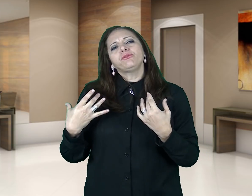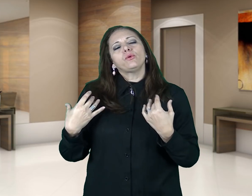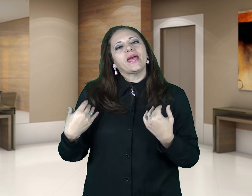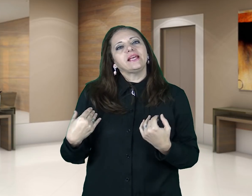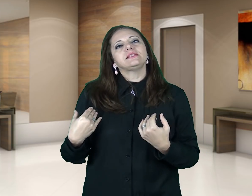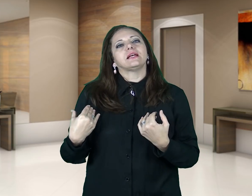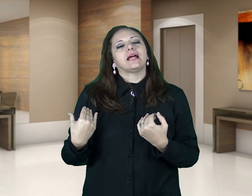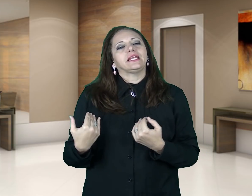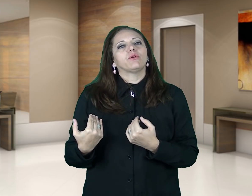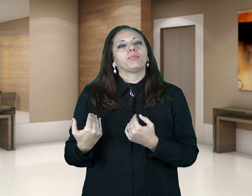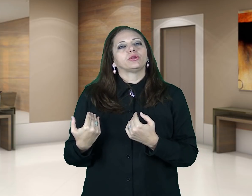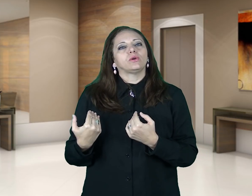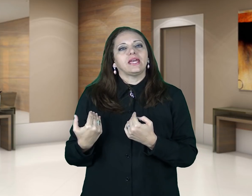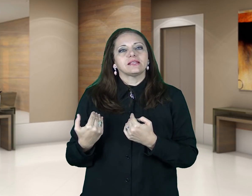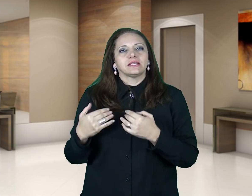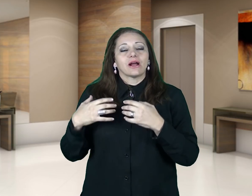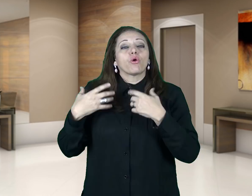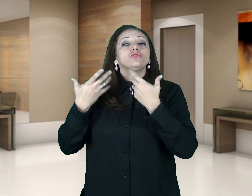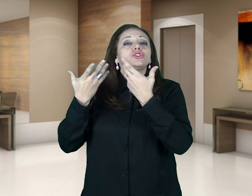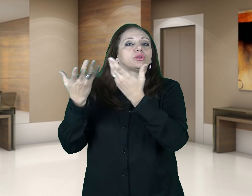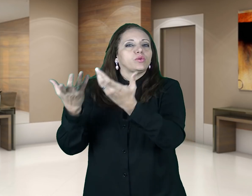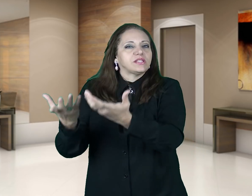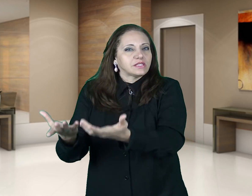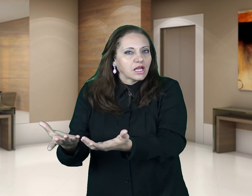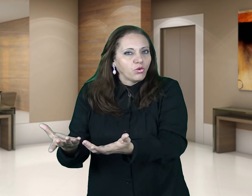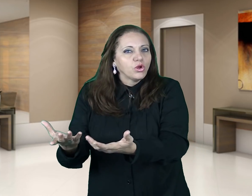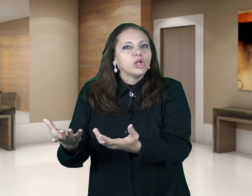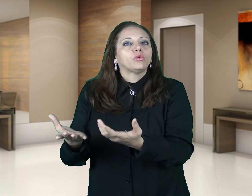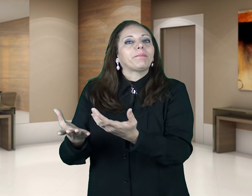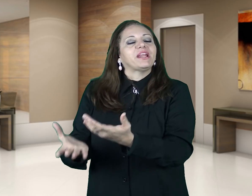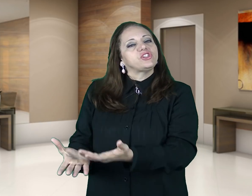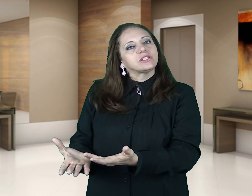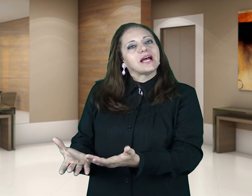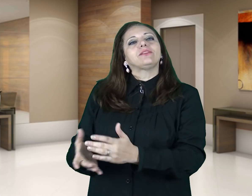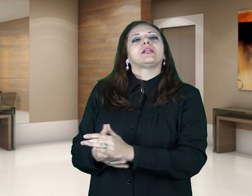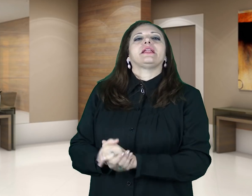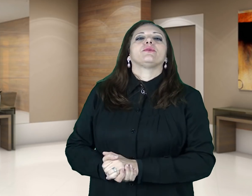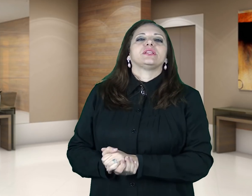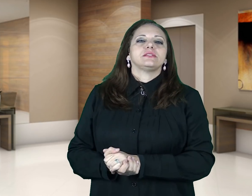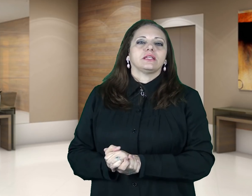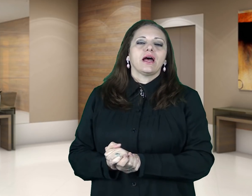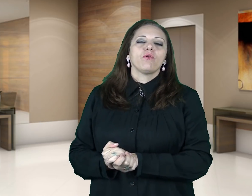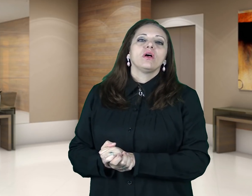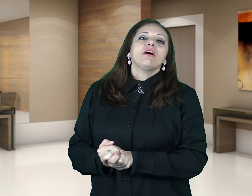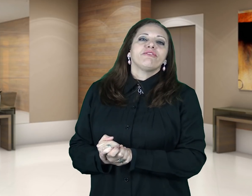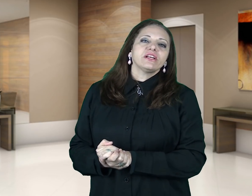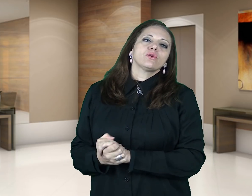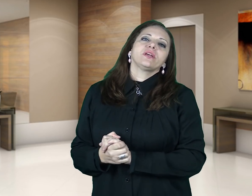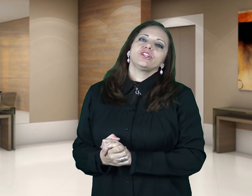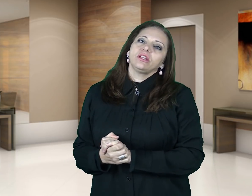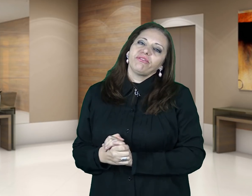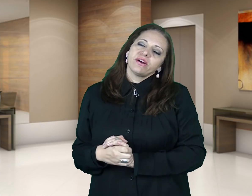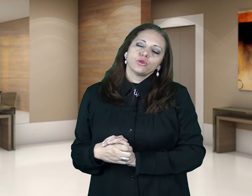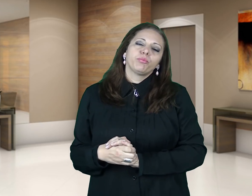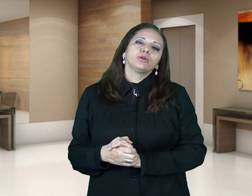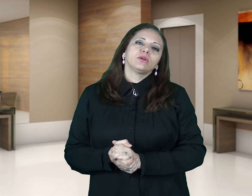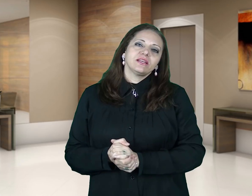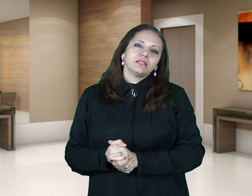própria influência da língua portuguesa na constituição, no aprendizado da língua de sinal, faz com que a gente faça o